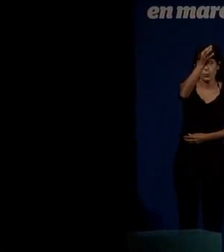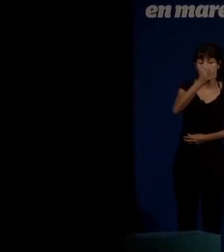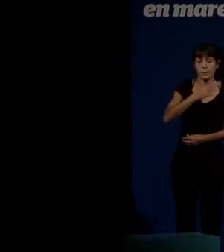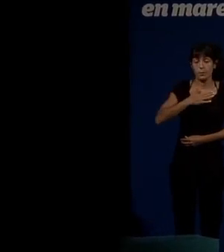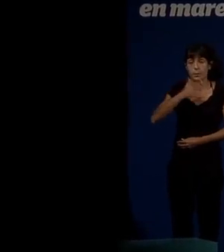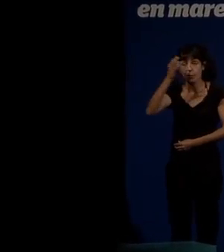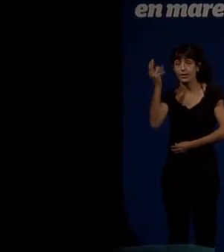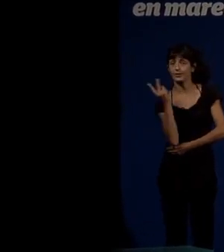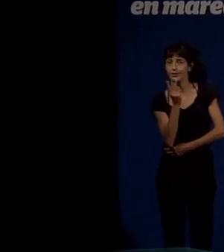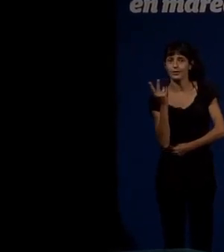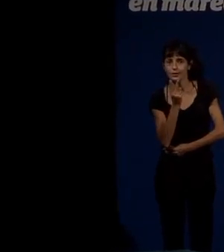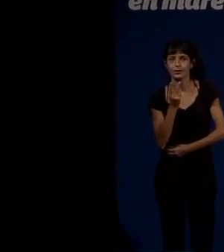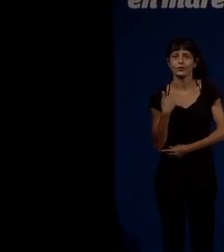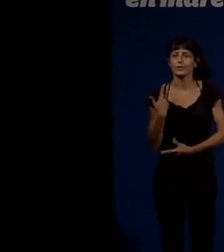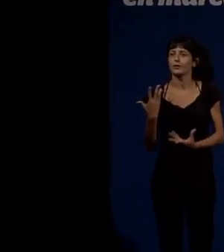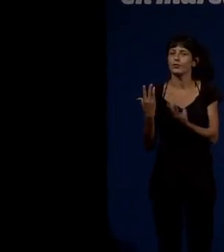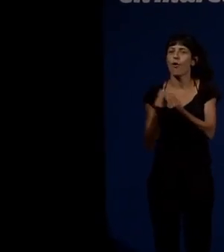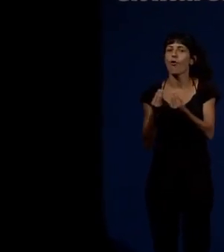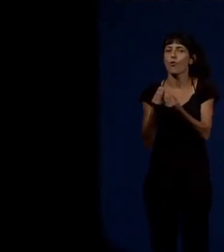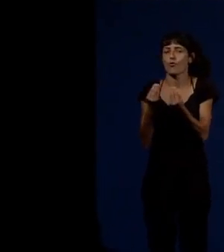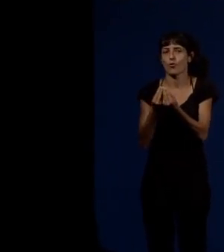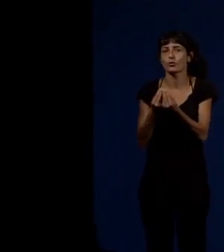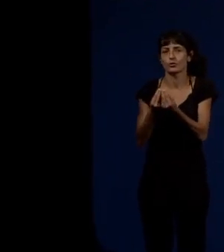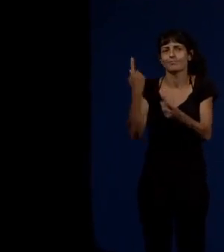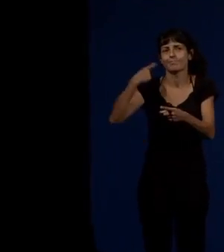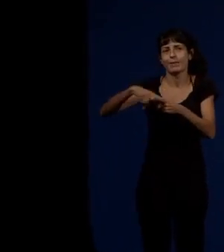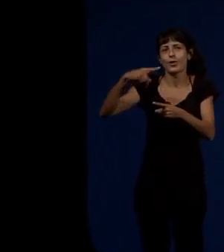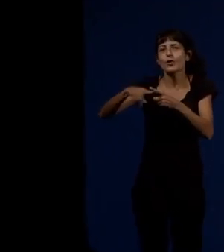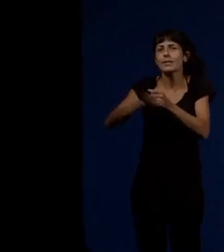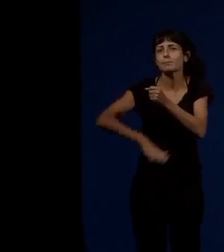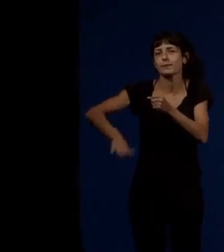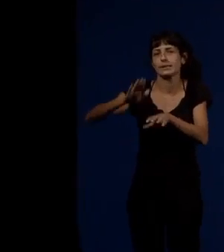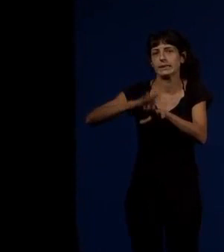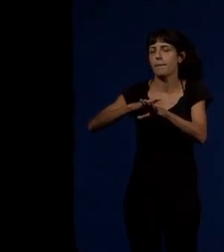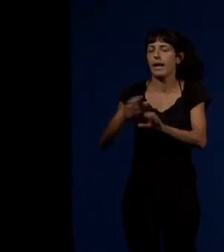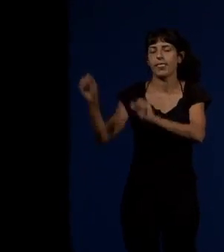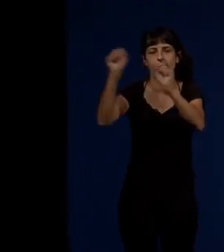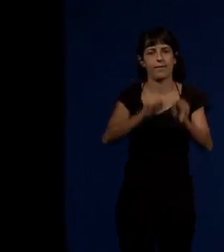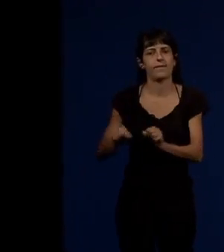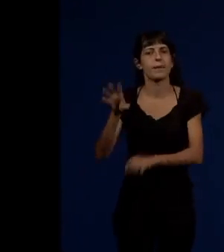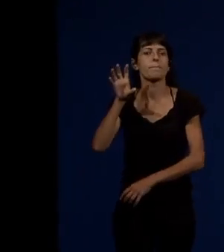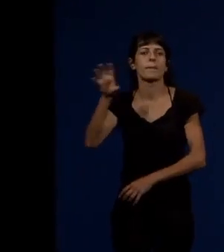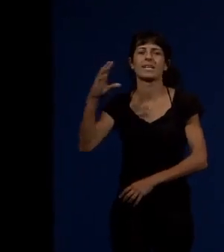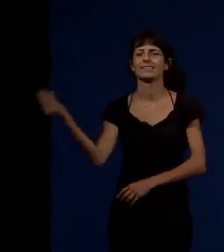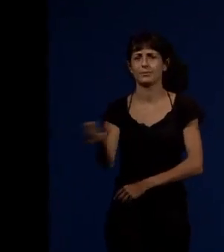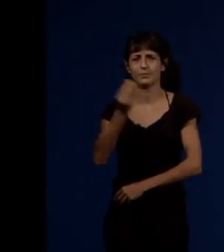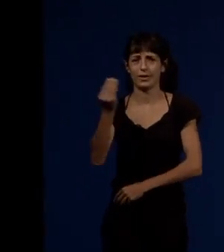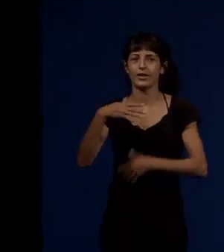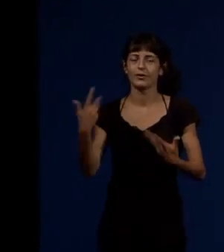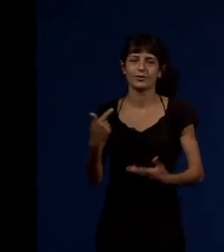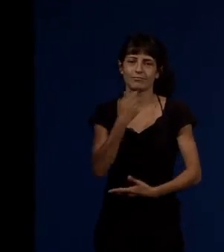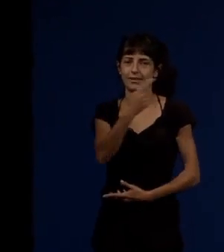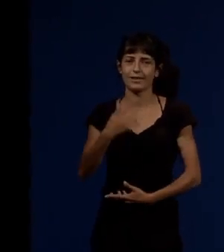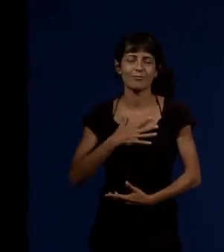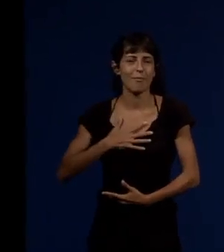ten vencellos dabondo para definir un mundo e un país colectivo e moito mellor. Por tanto, un placer estar con